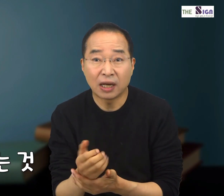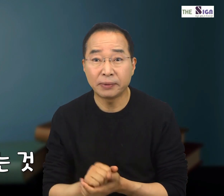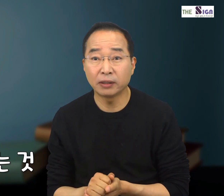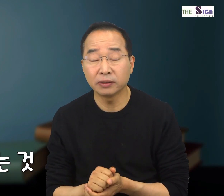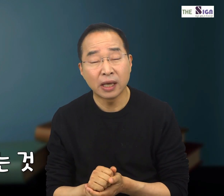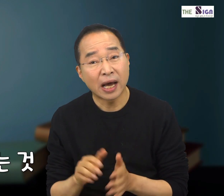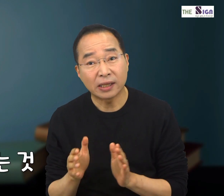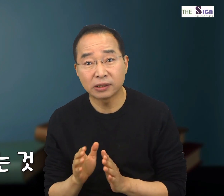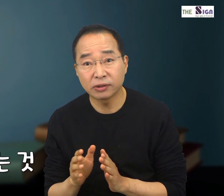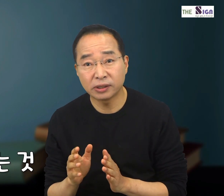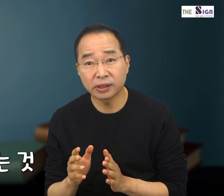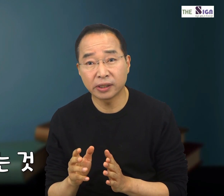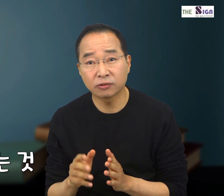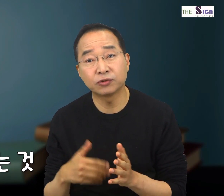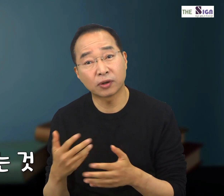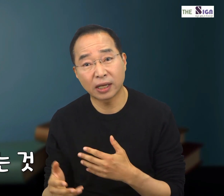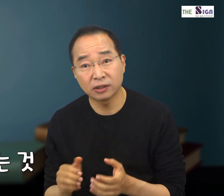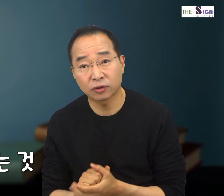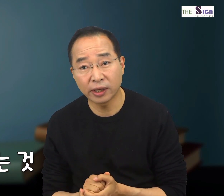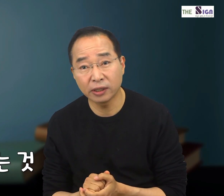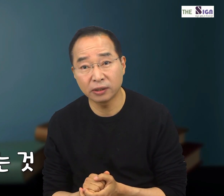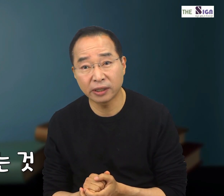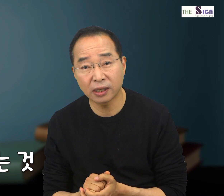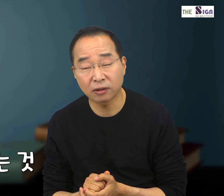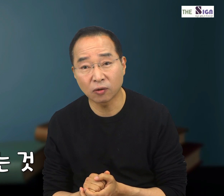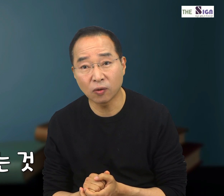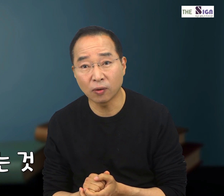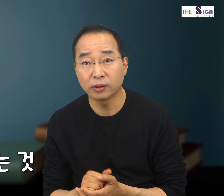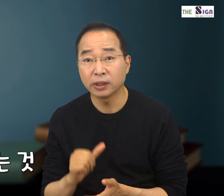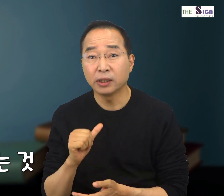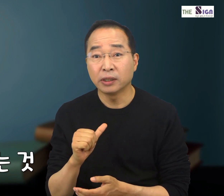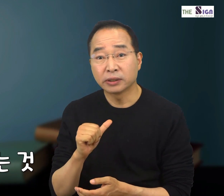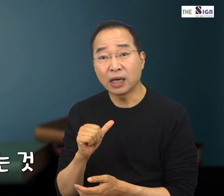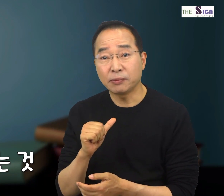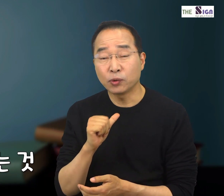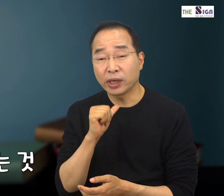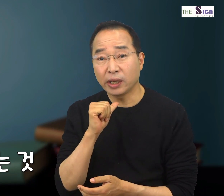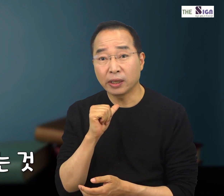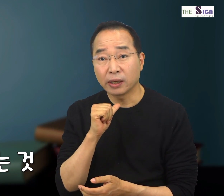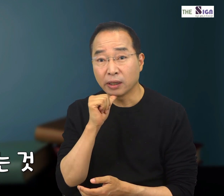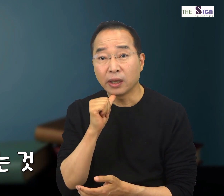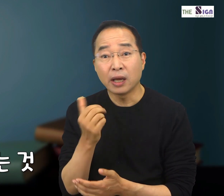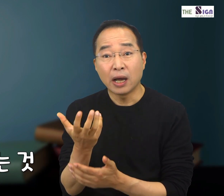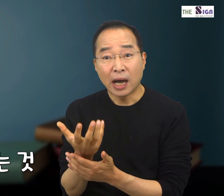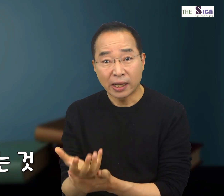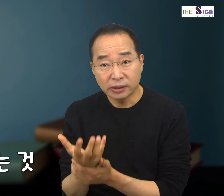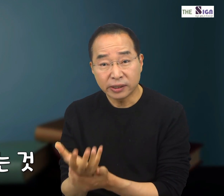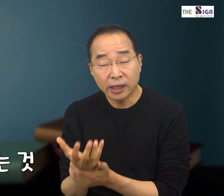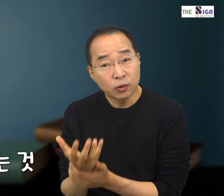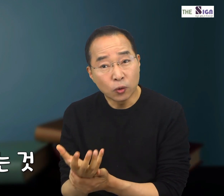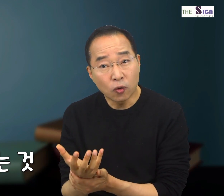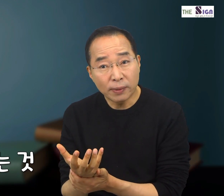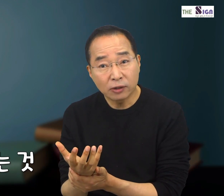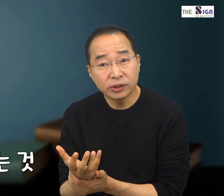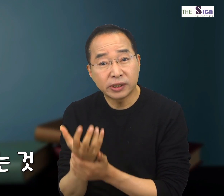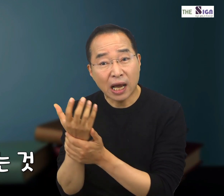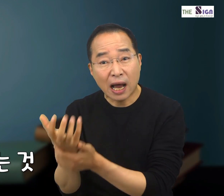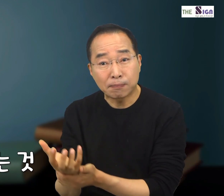하면 앉아서 이제 구걸하는 어떤 행위를 얘기하는 거고, 그 다음에 요게 하는데 요거 말고 이제